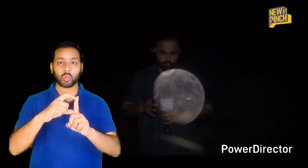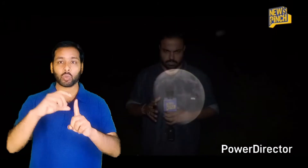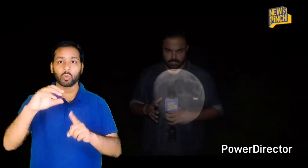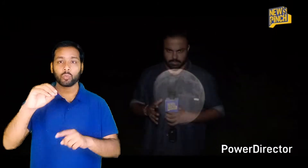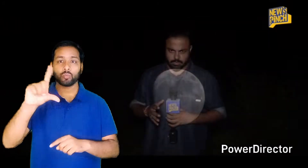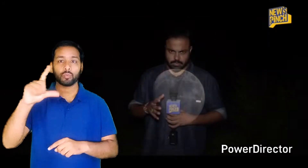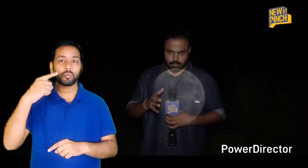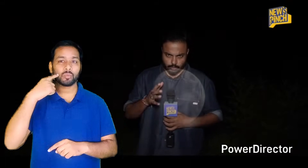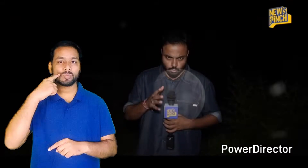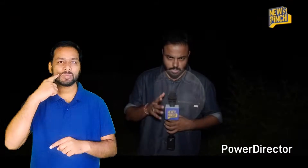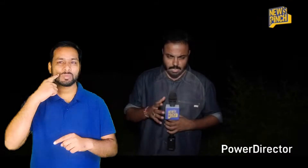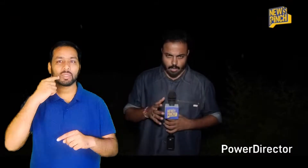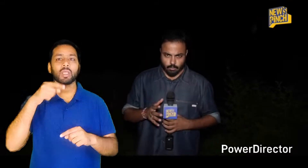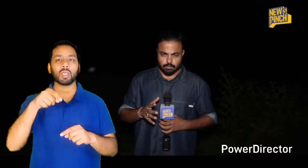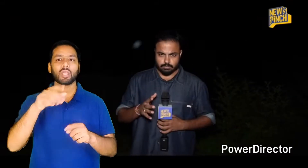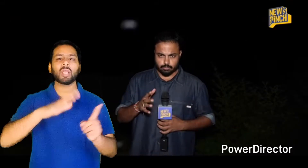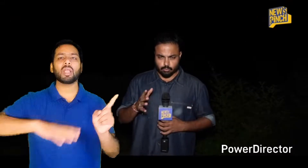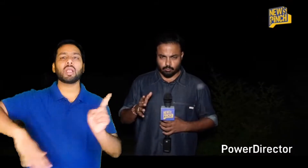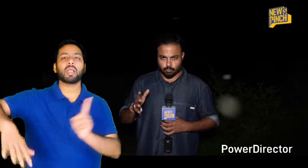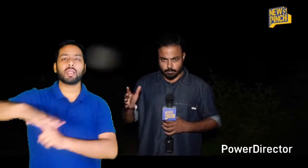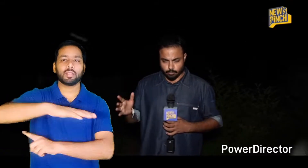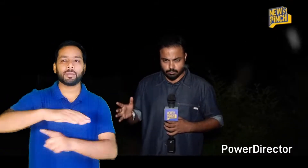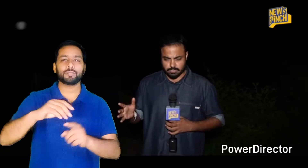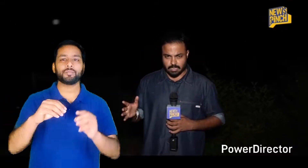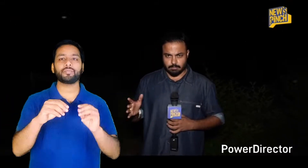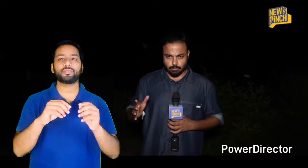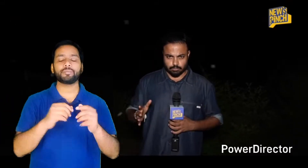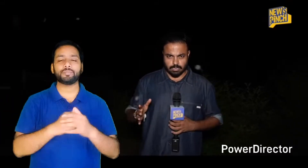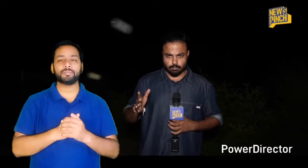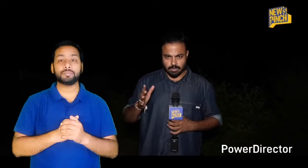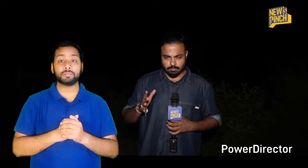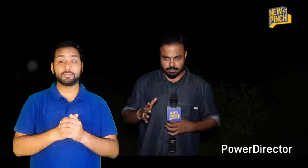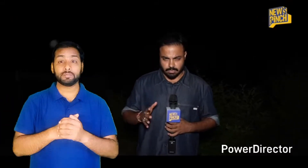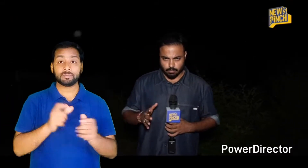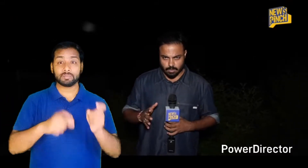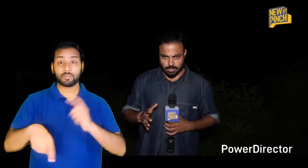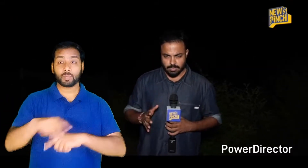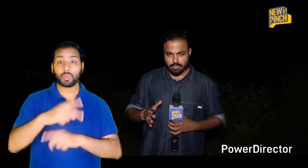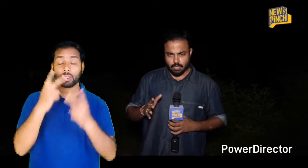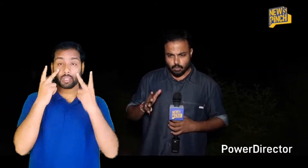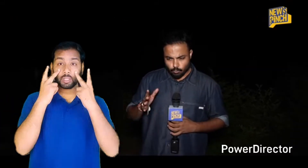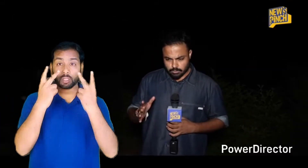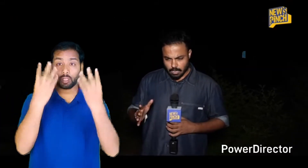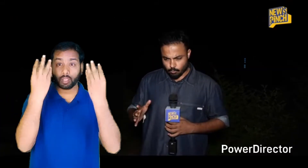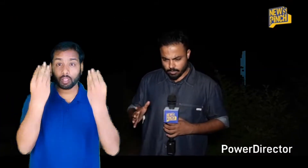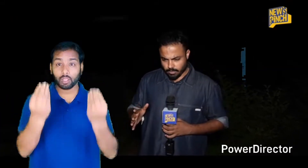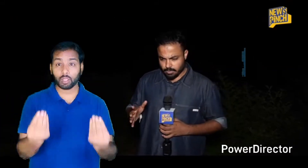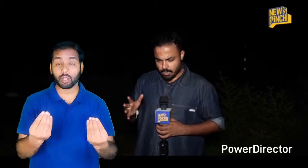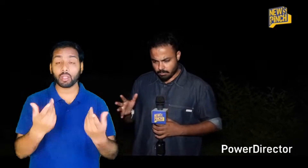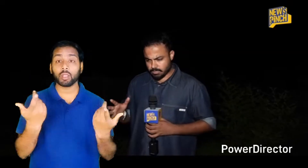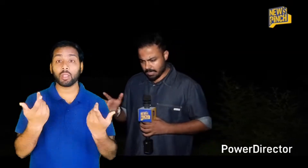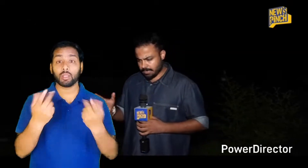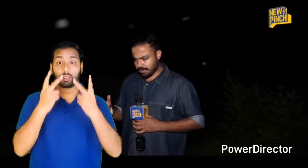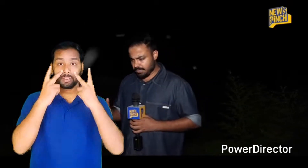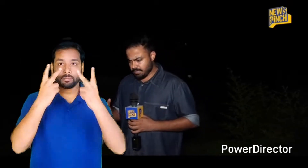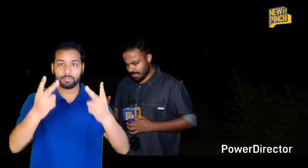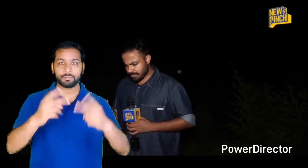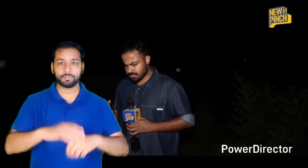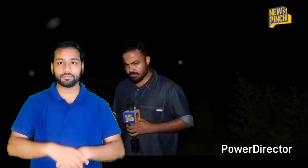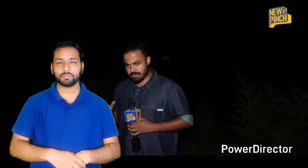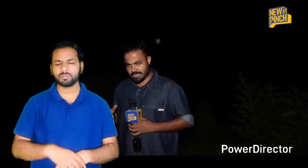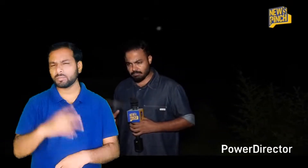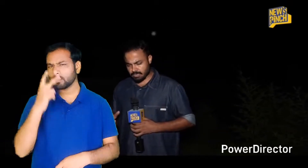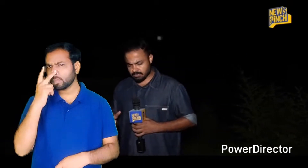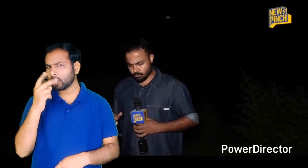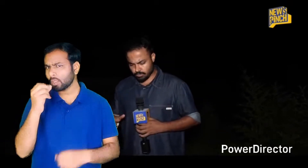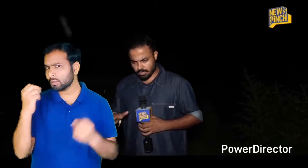रात हो चुकी है। डोली गांव जो जोधपुर के पड़ोसी जिला है बालोतरा, जो बाड़मेर से अलग हुआ है, उस गांव में हम दिखाने वाले हैं कि यहाँ